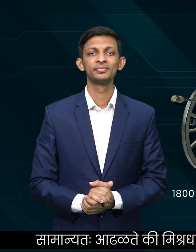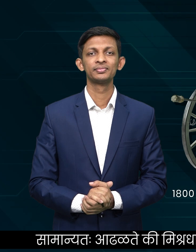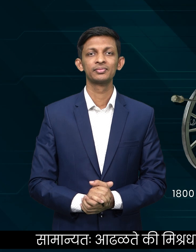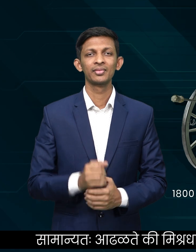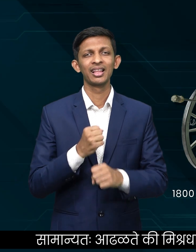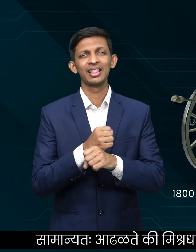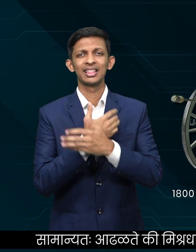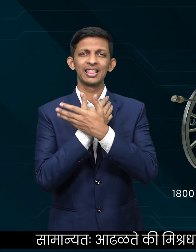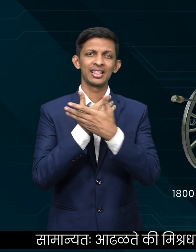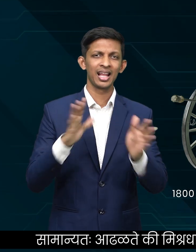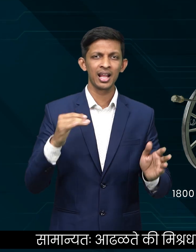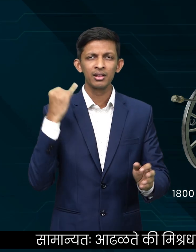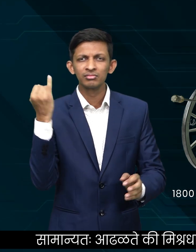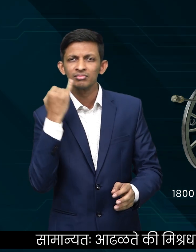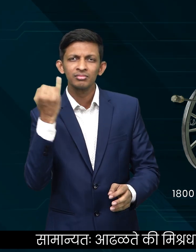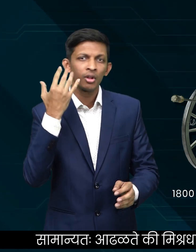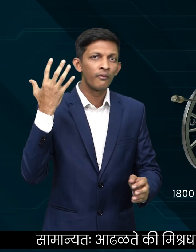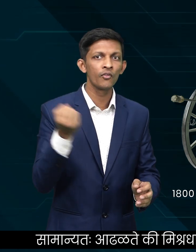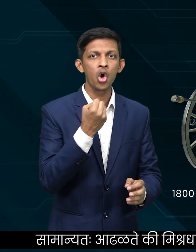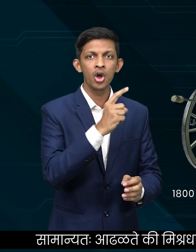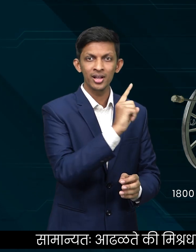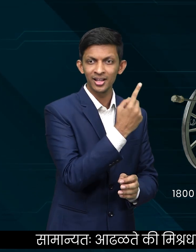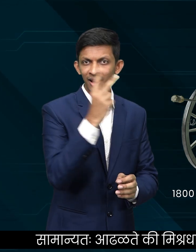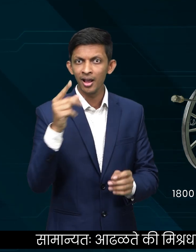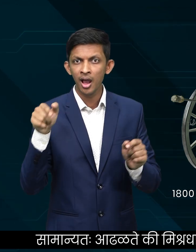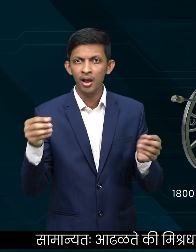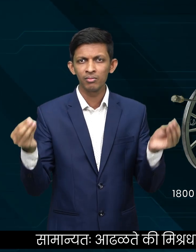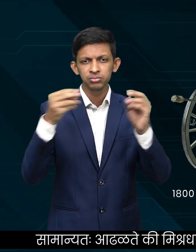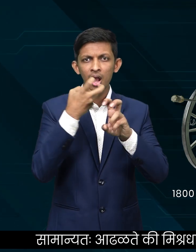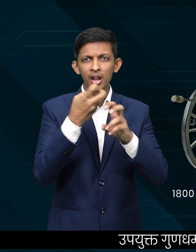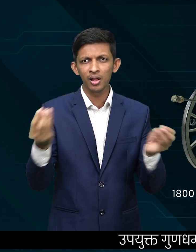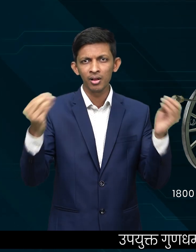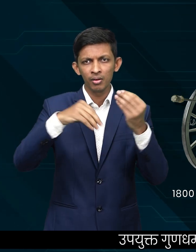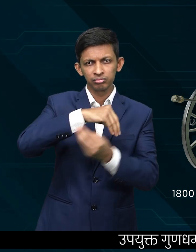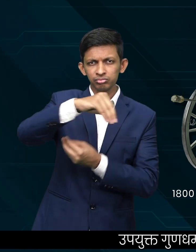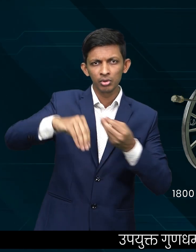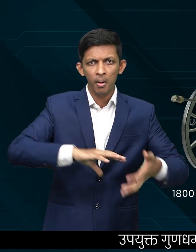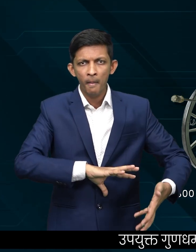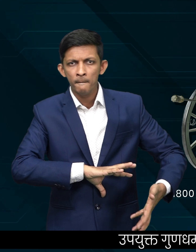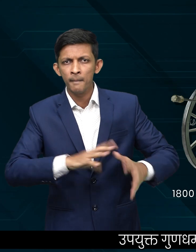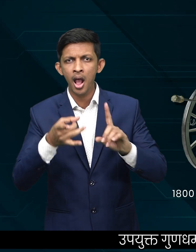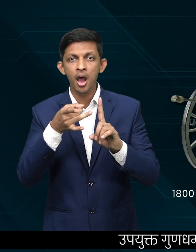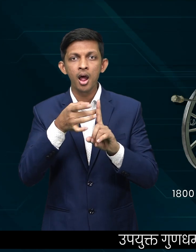सामान्यतः आढळते की मिश्रधातू तयार केल्याने मूळ शुद्ध धातूंहून अधिक उपयुक्त गुणधर्म असलेला धातू तयार